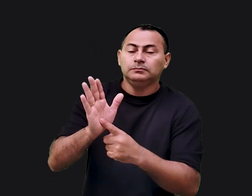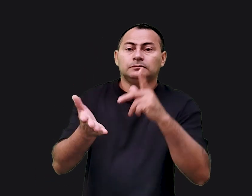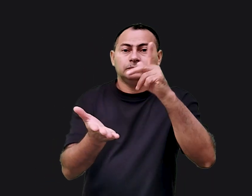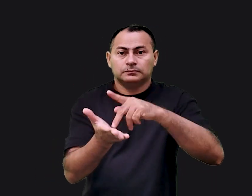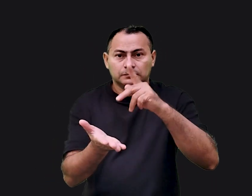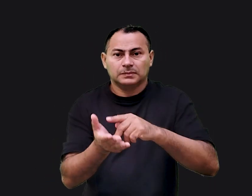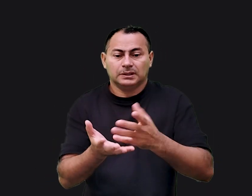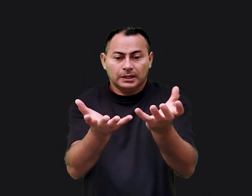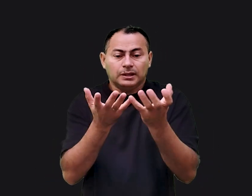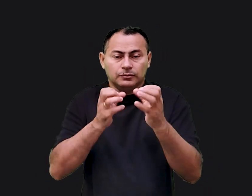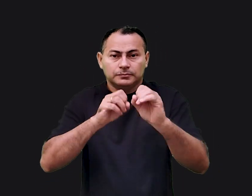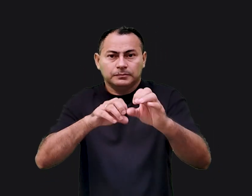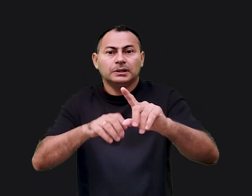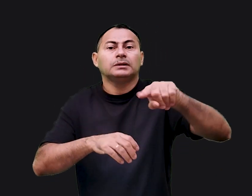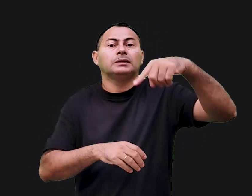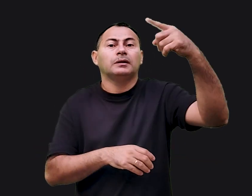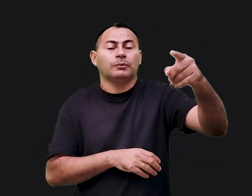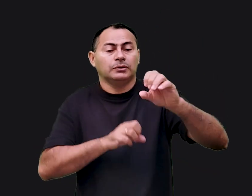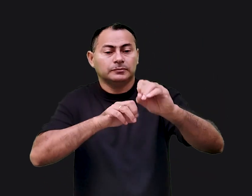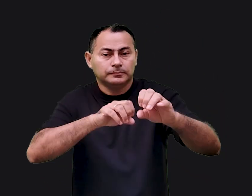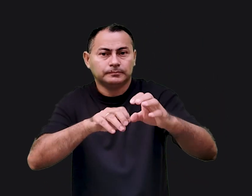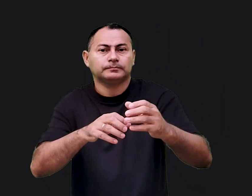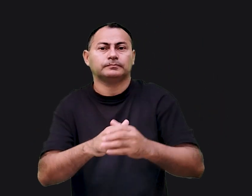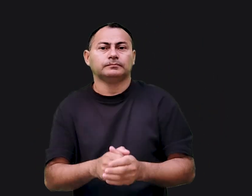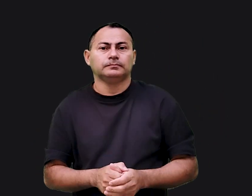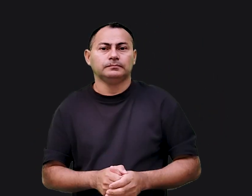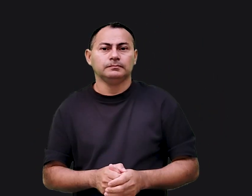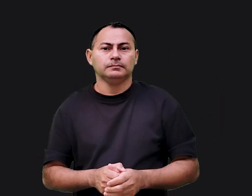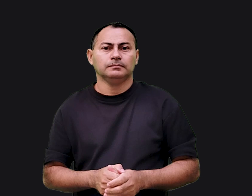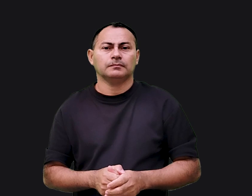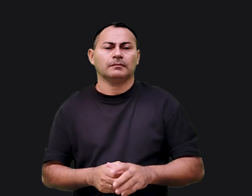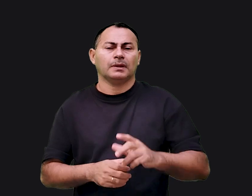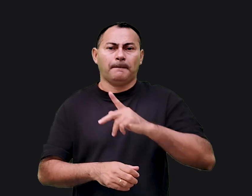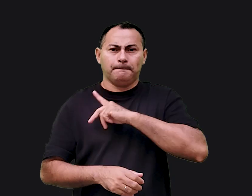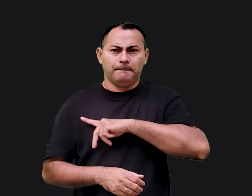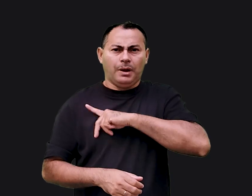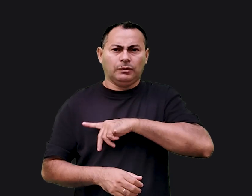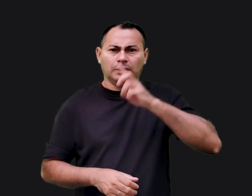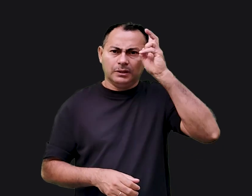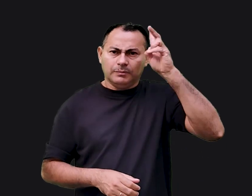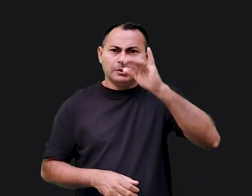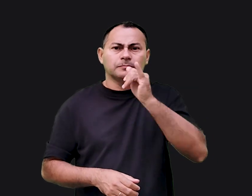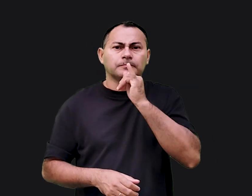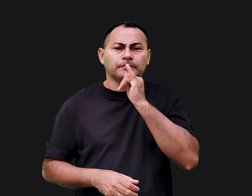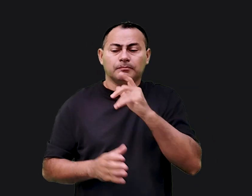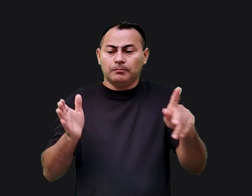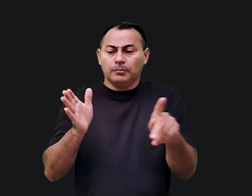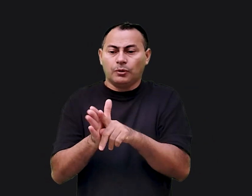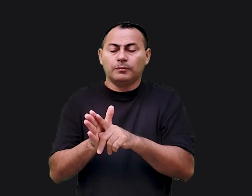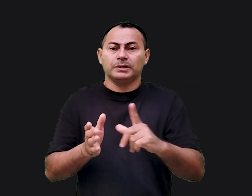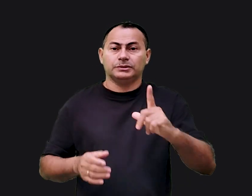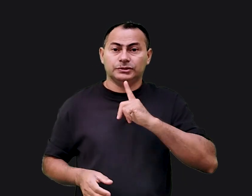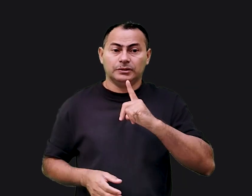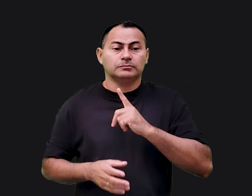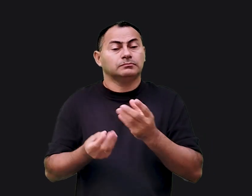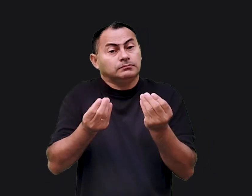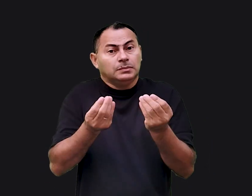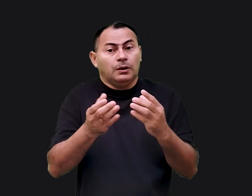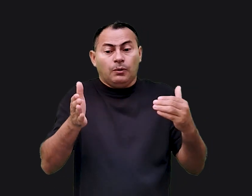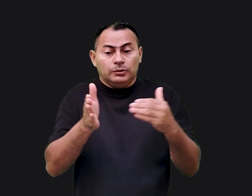a verdade que queriam ensinar e depois a ensinavam Paulo lembra a eles o exemplo que ele próprio estabeleceu e como últimas